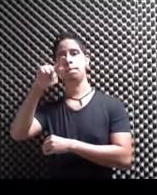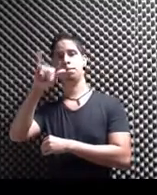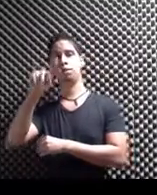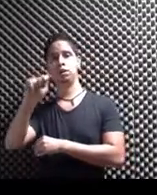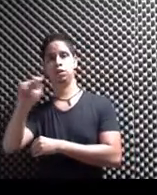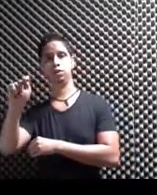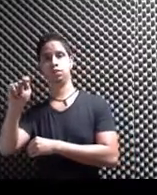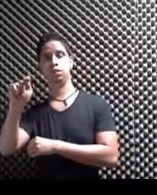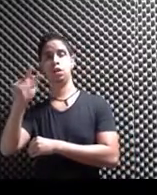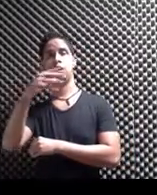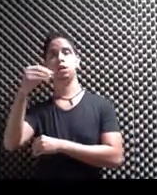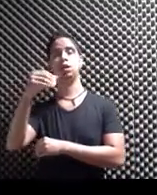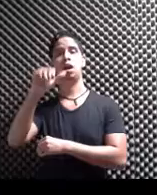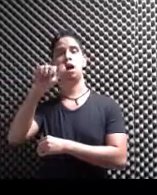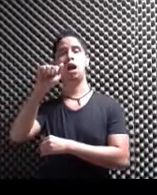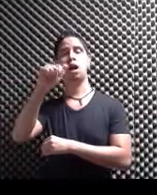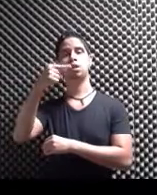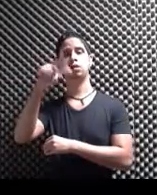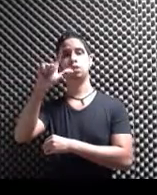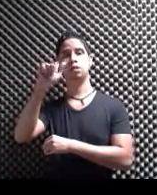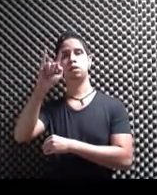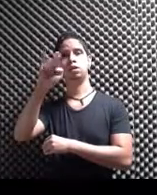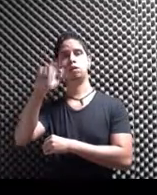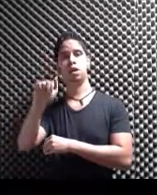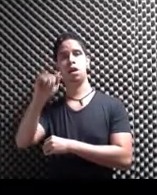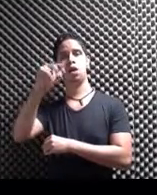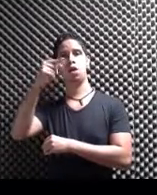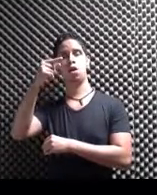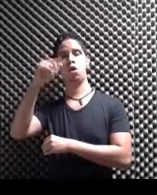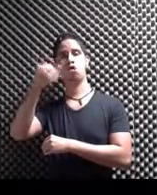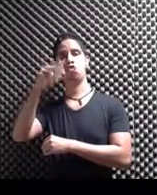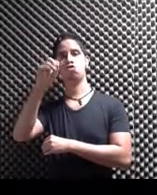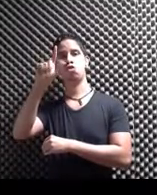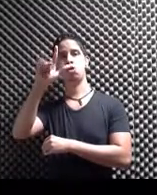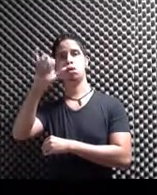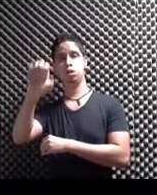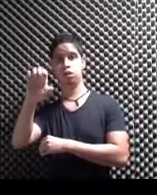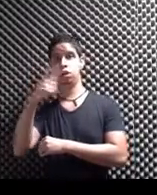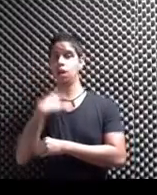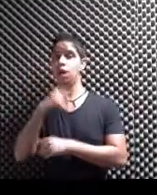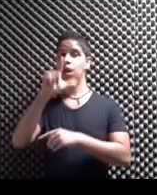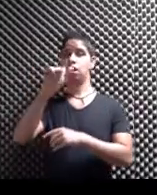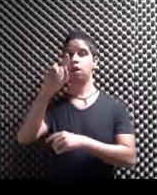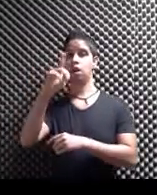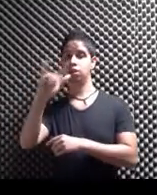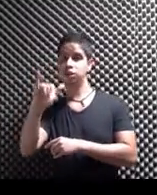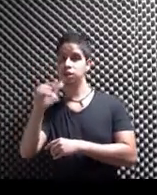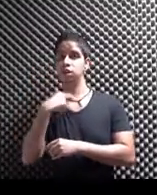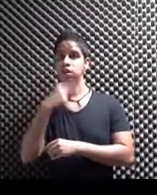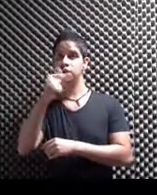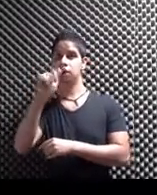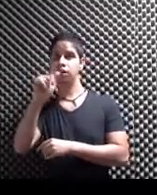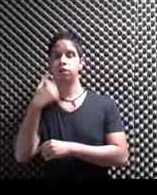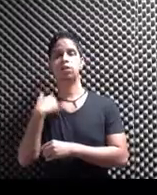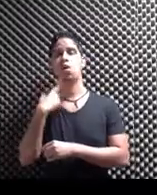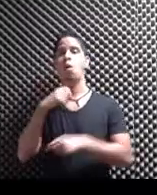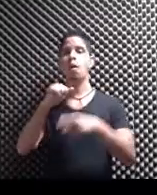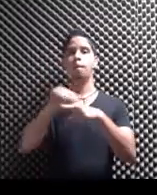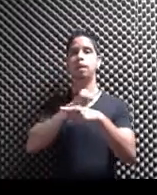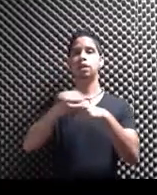y Angelina Jolie y Lady Gaga va a tener que hacer un mes de entrenamiento a buscar la causa de la atmósfera